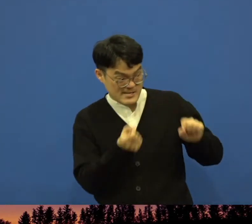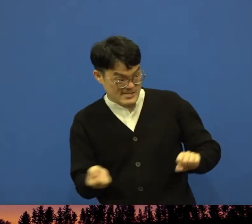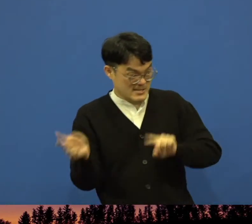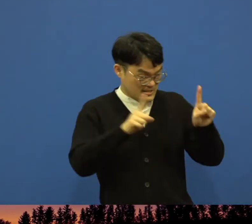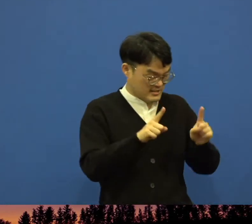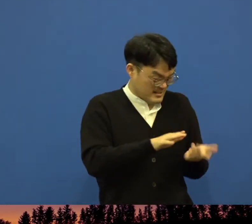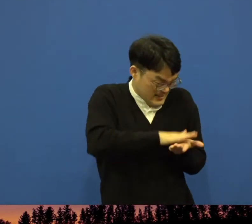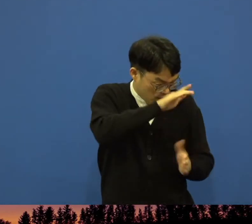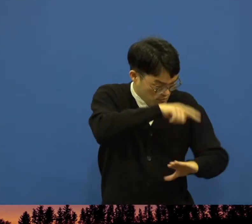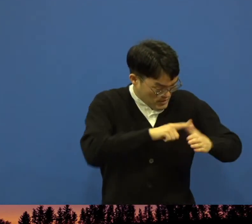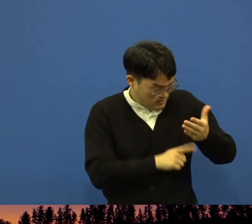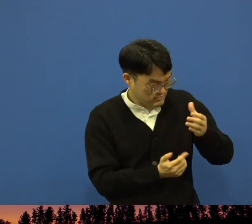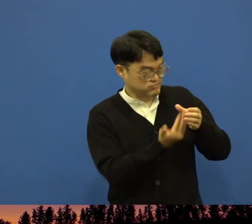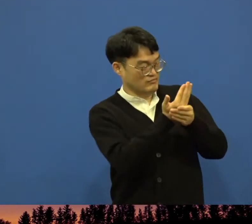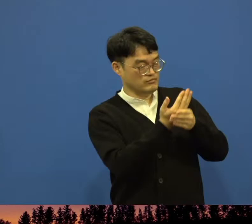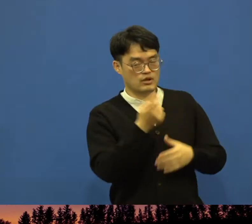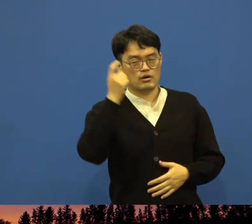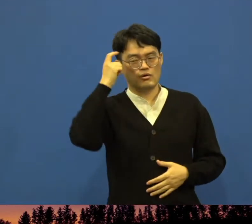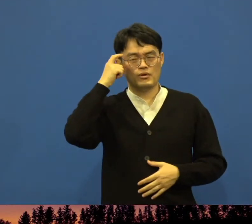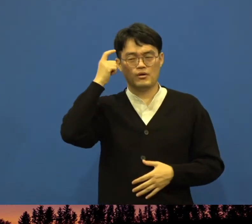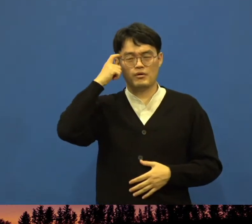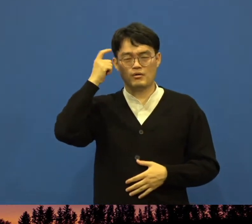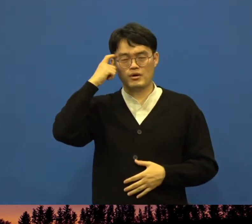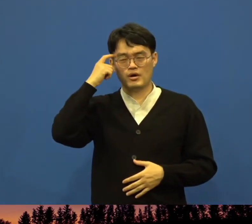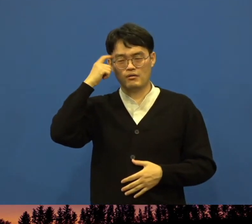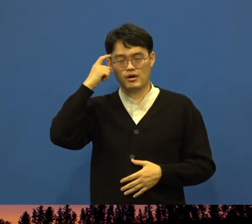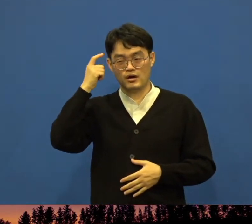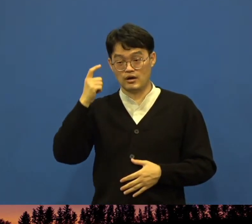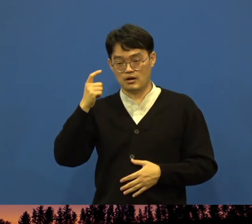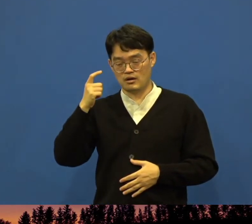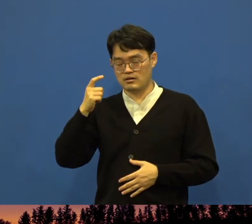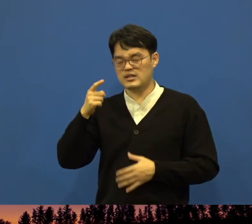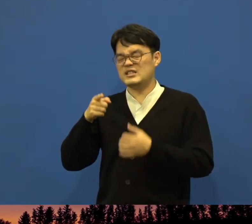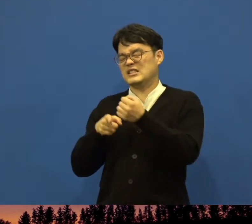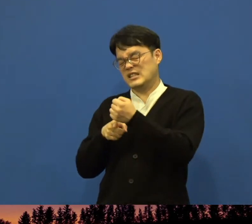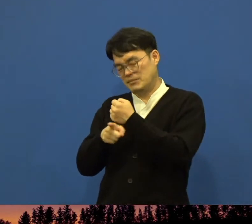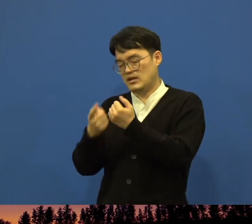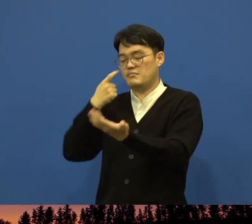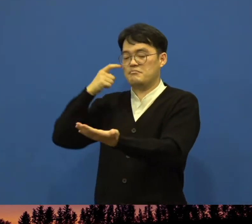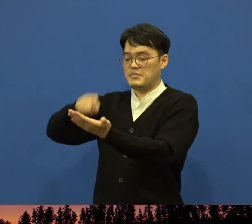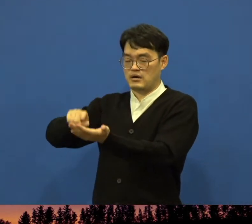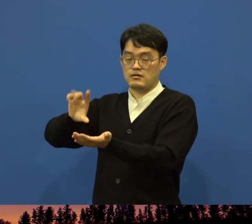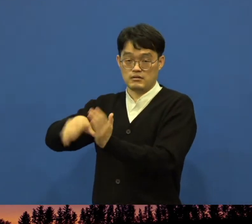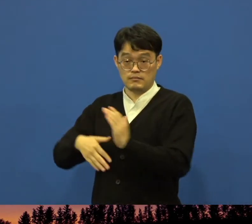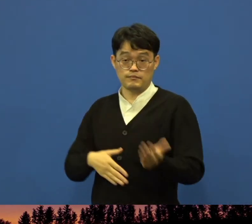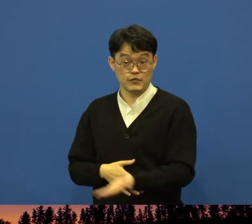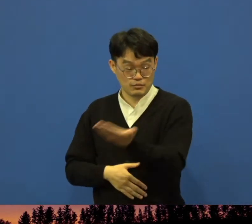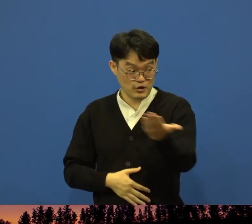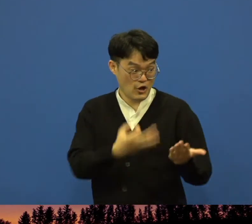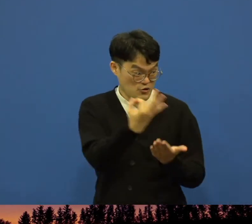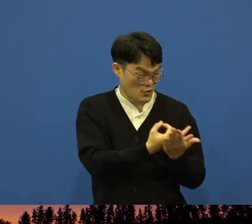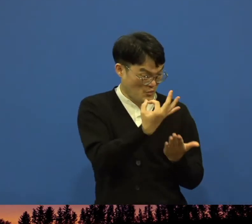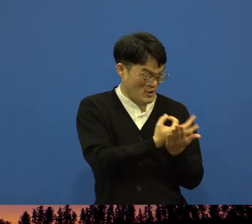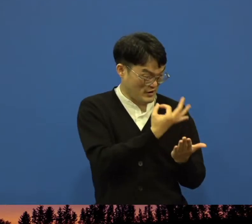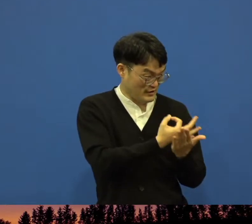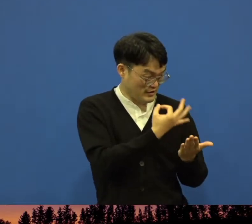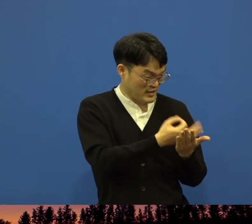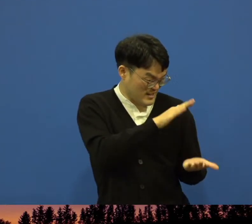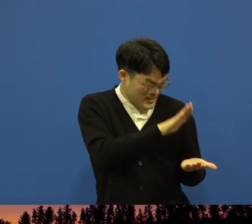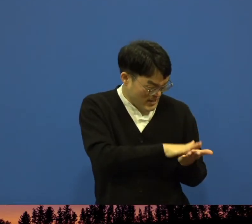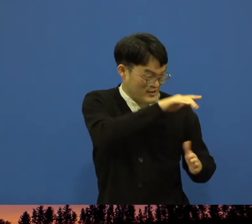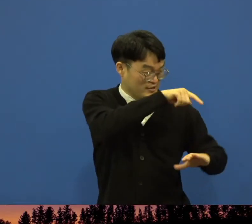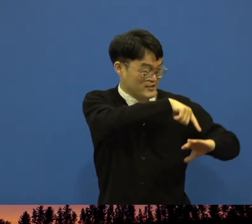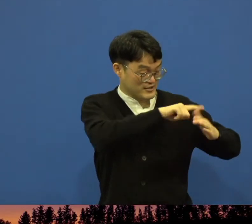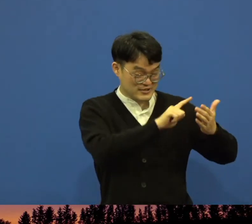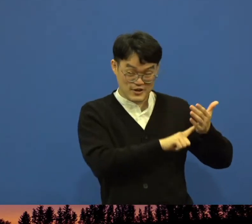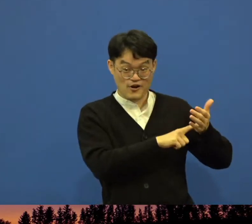나와요. 근데 그 열정은 오래 가지 않아요. 언젠가는 돈을 버는 것에 대해서 내게 그런